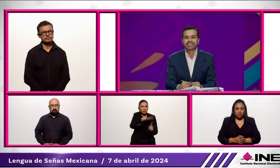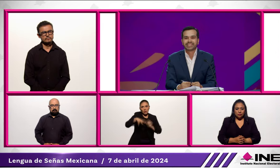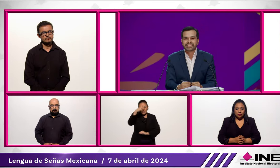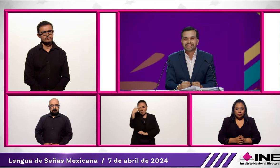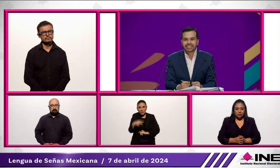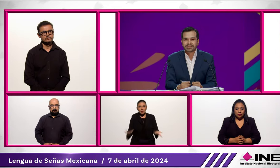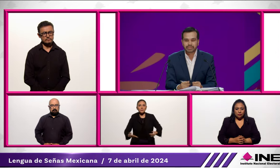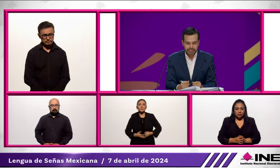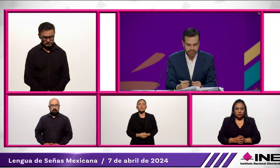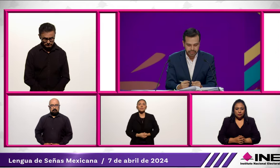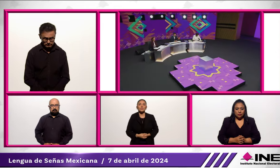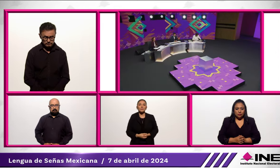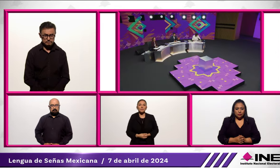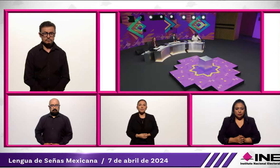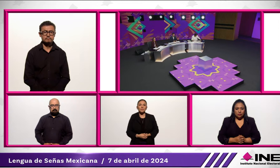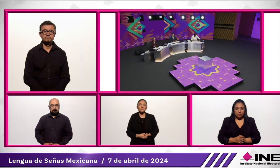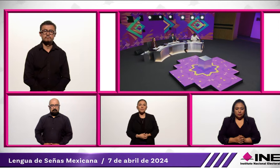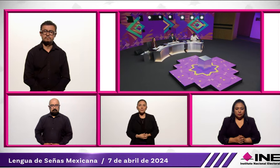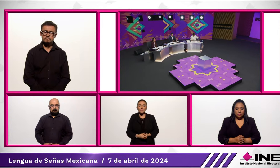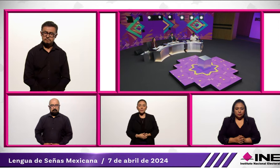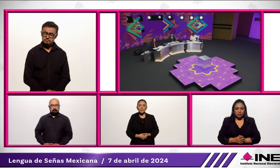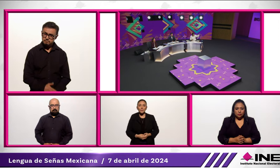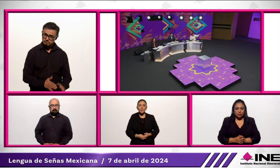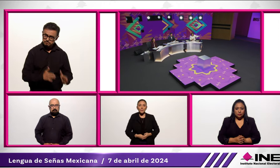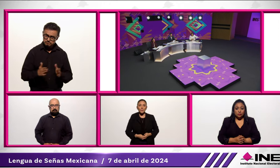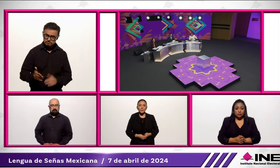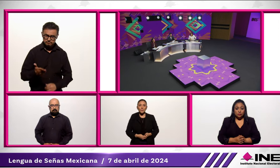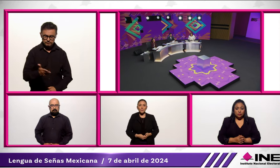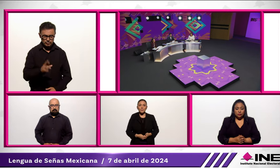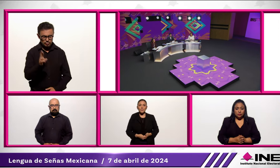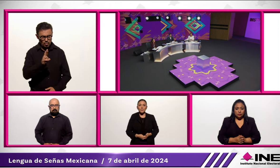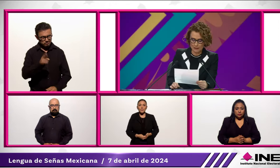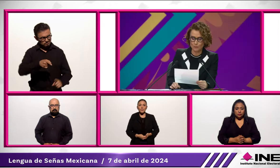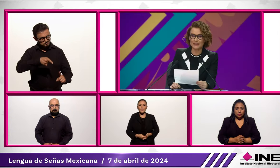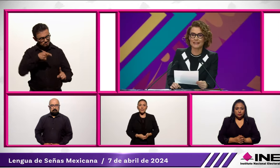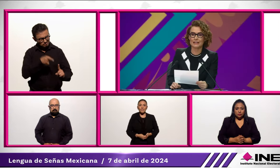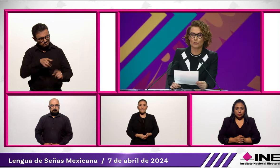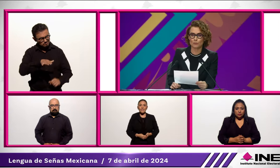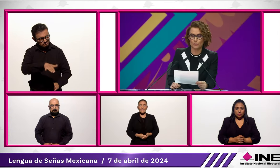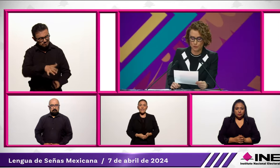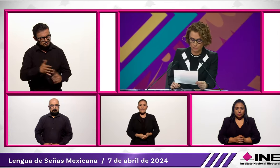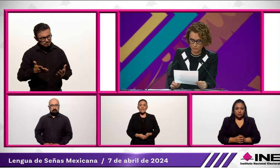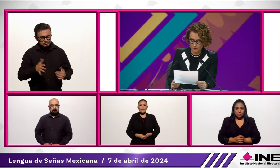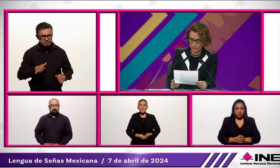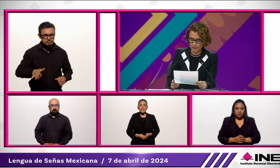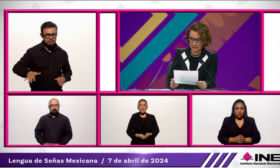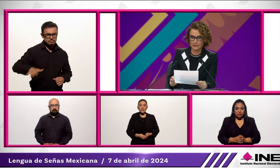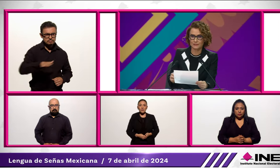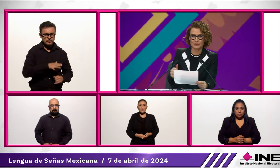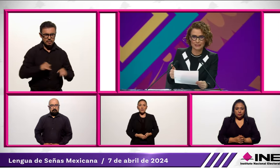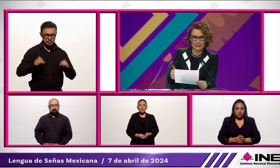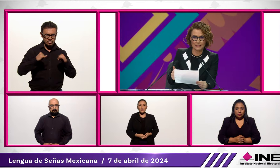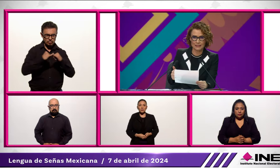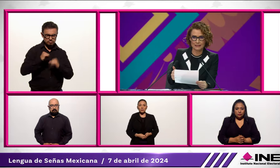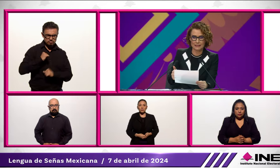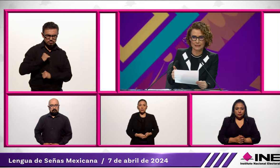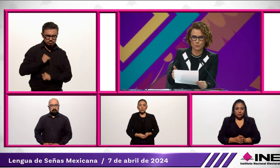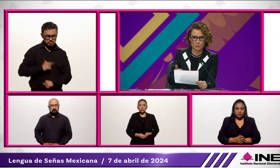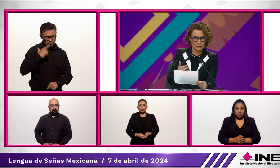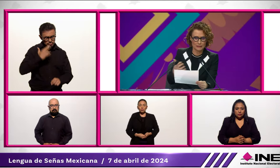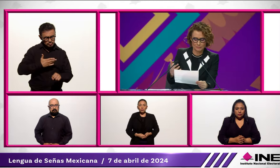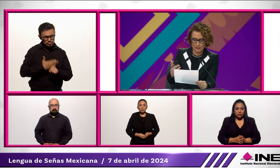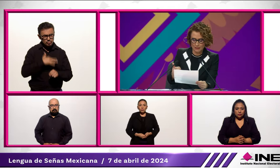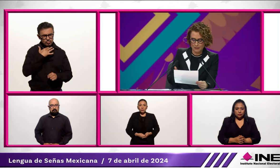mexicanos. Candidata Xóchitl Gálvez, las instituciones de combate a la corrupción, y son varias, Fiscalía General